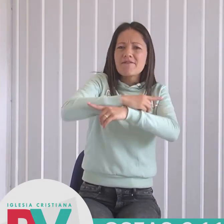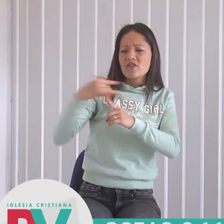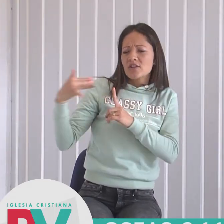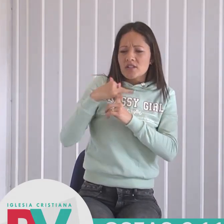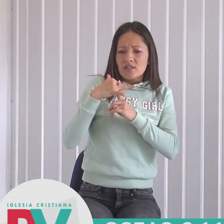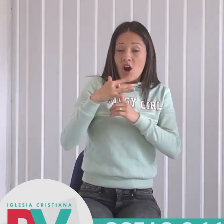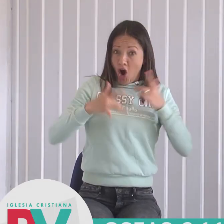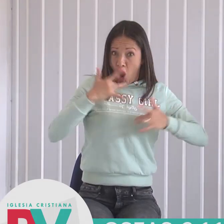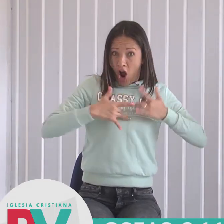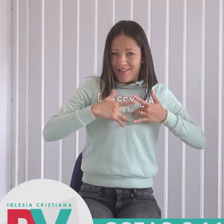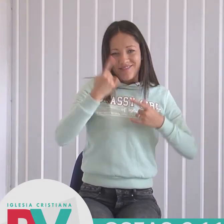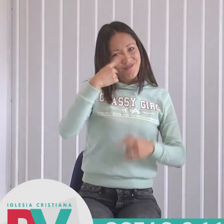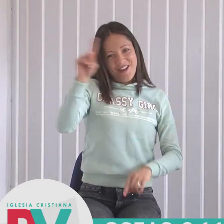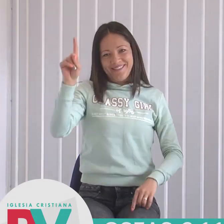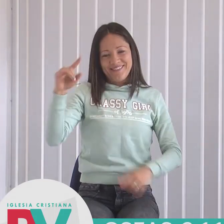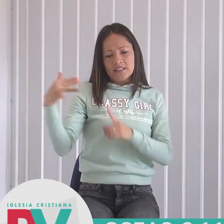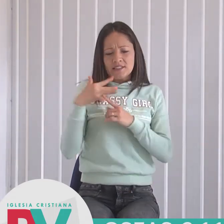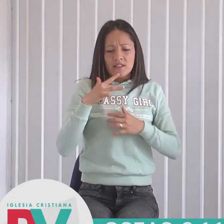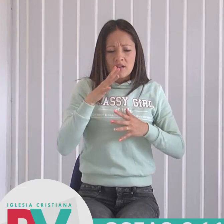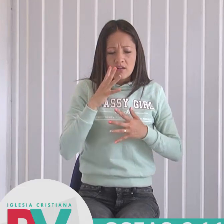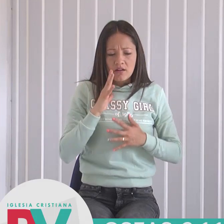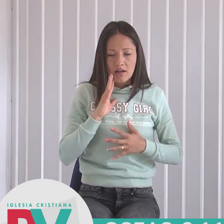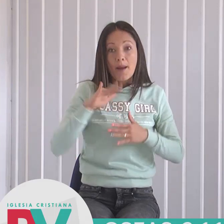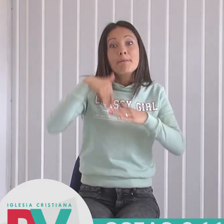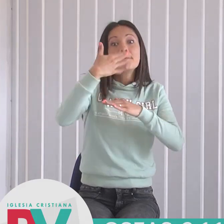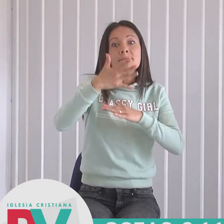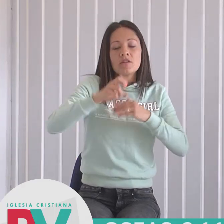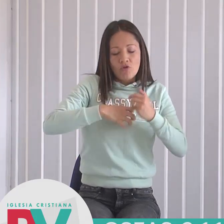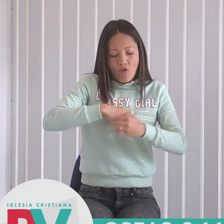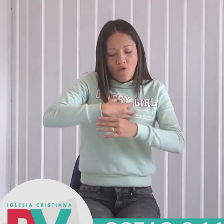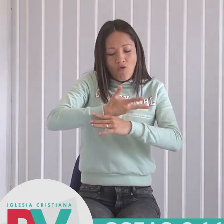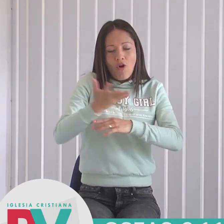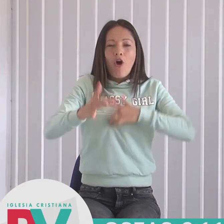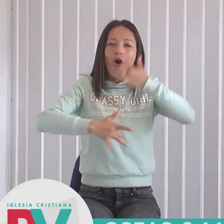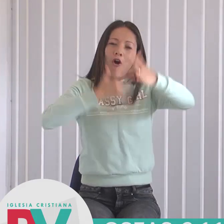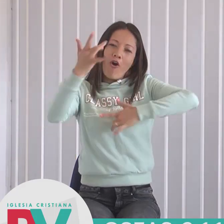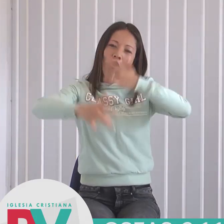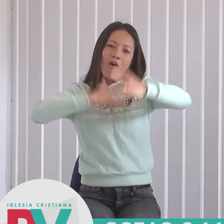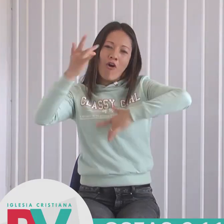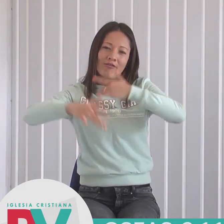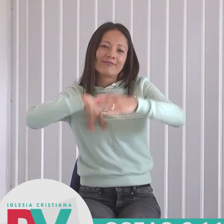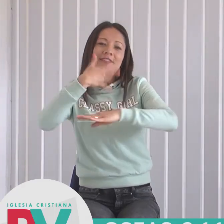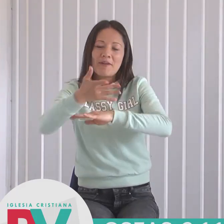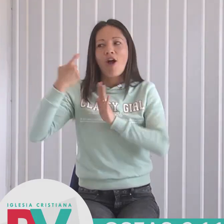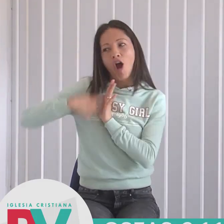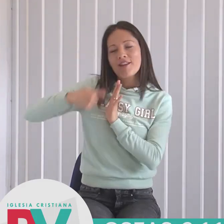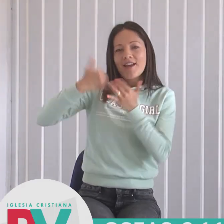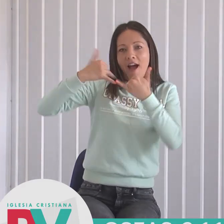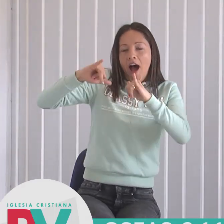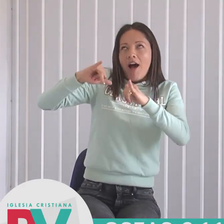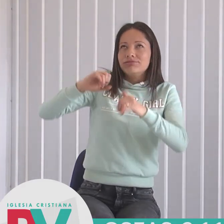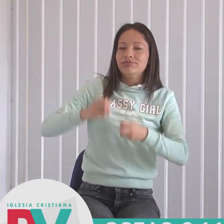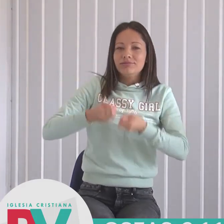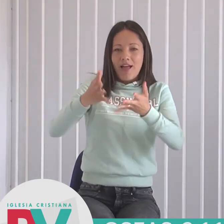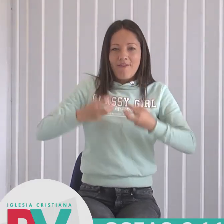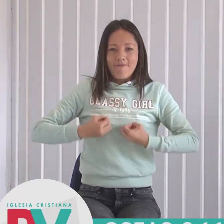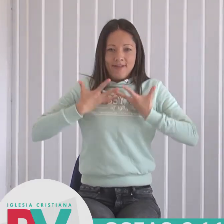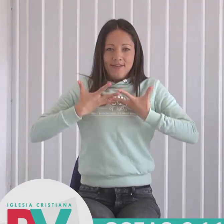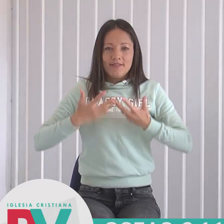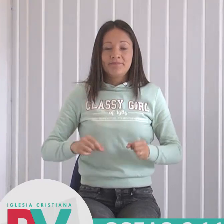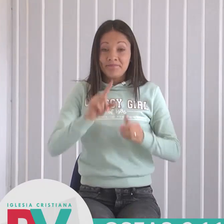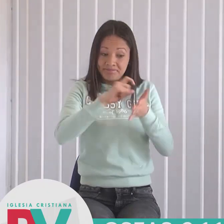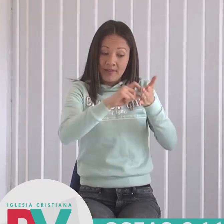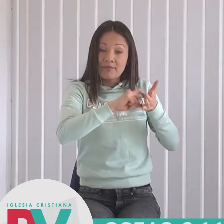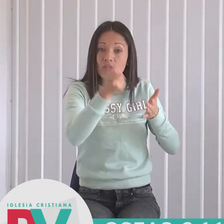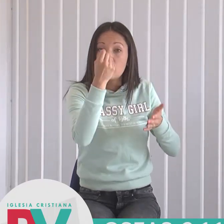es causa de gozo, pero que después da fruto de alegría, da fruto de vida. Y dice el versículo